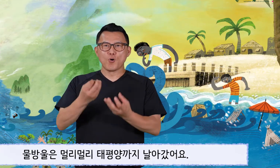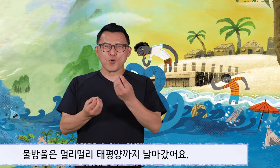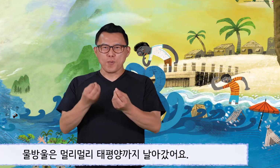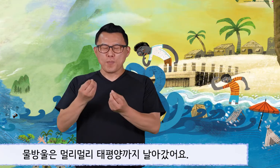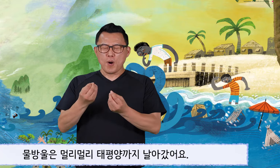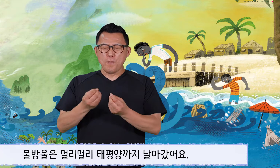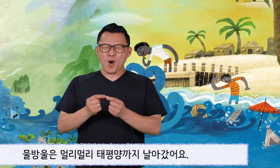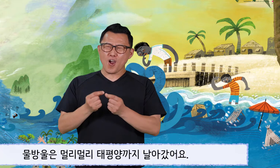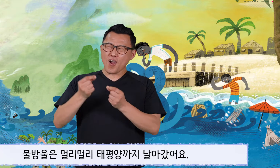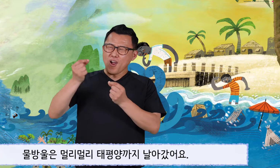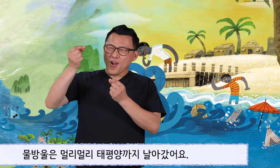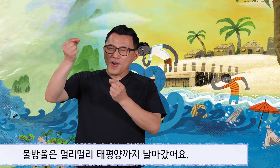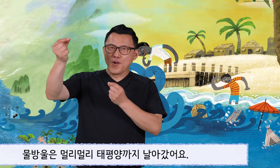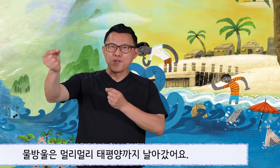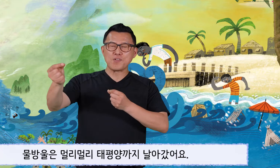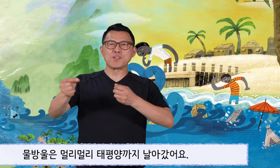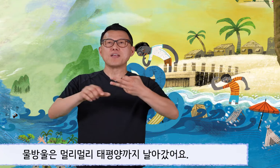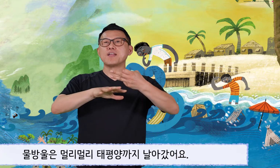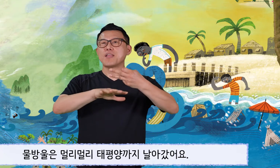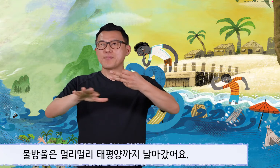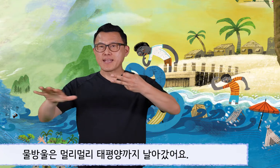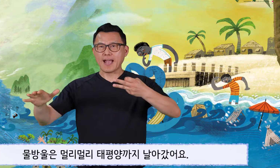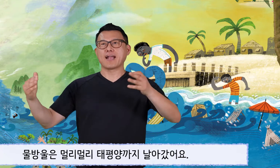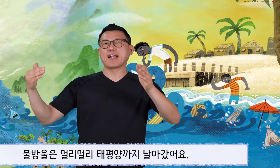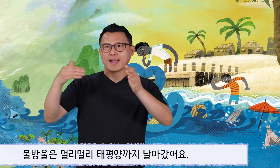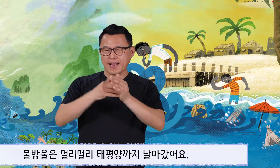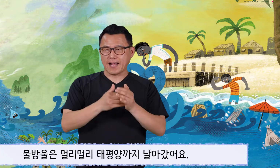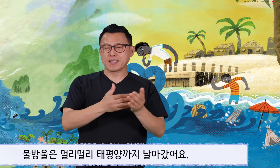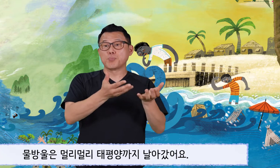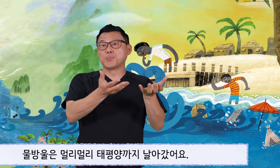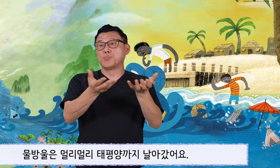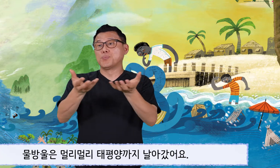물방울은 멀리 멀리 태평양까지 날아갔어요.